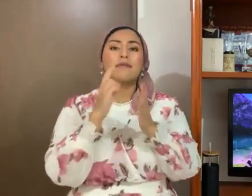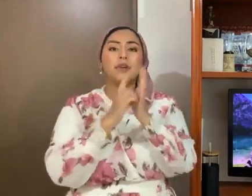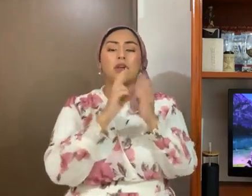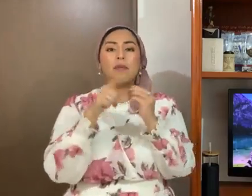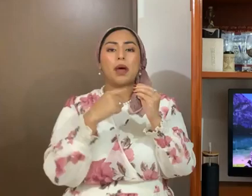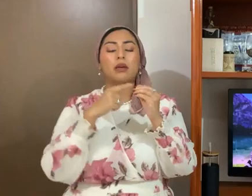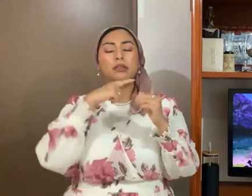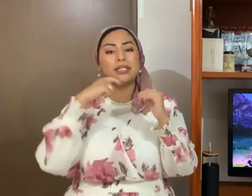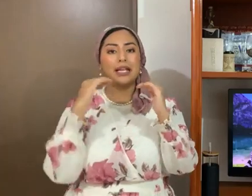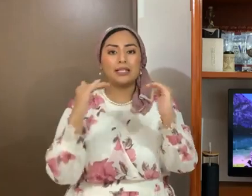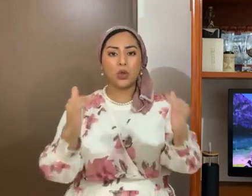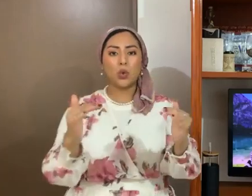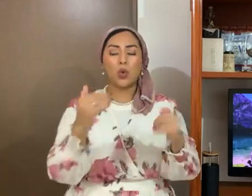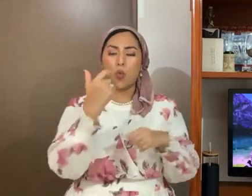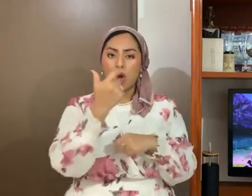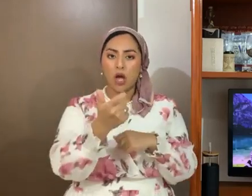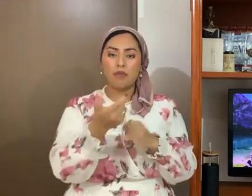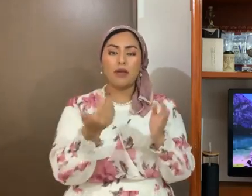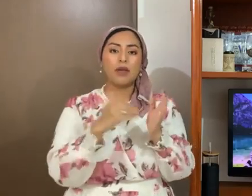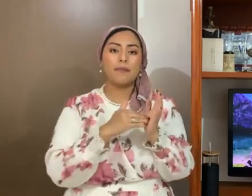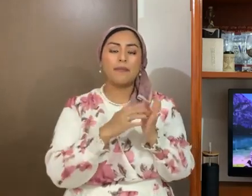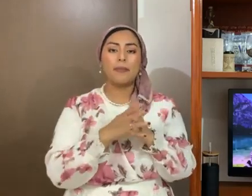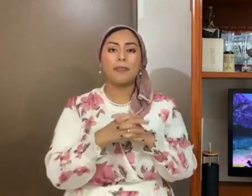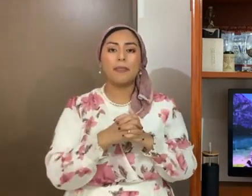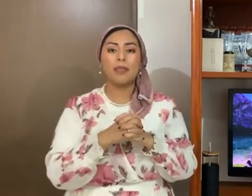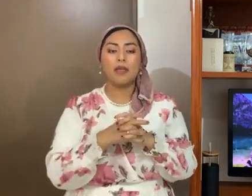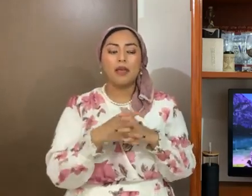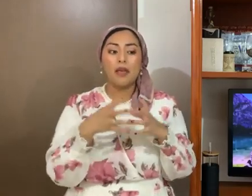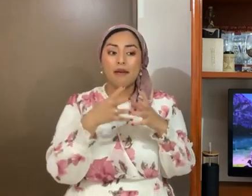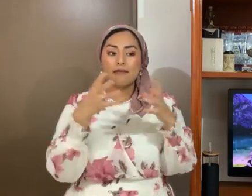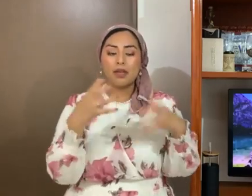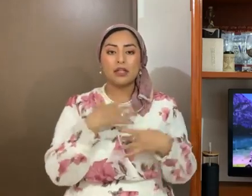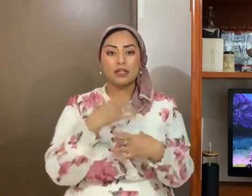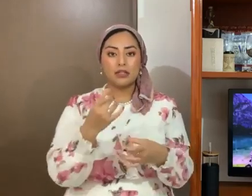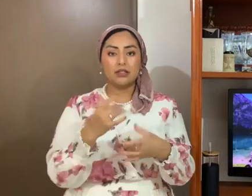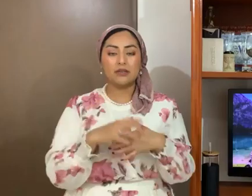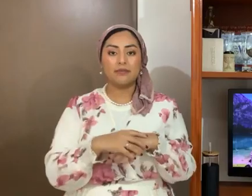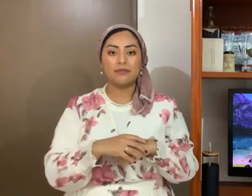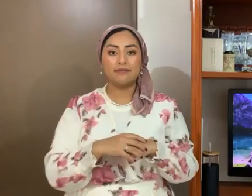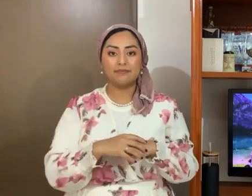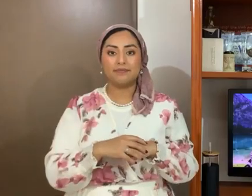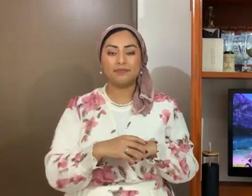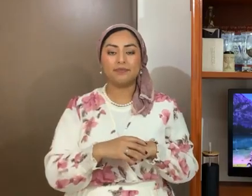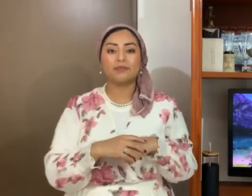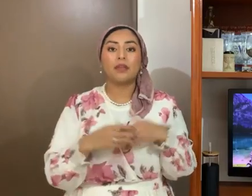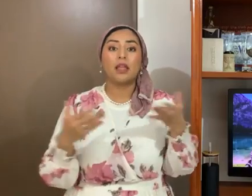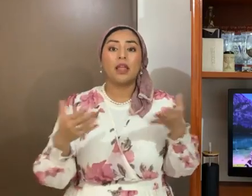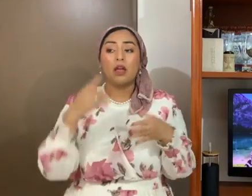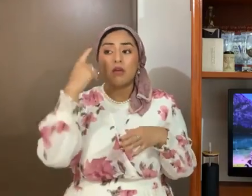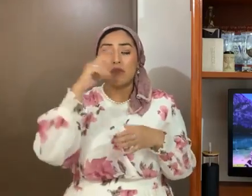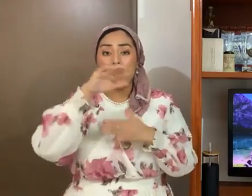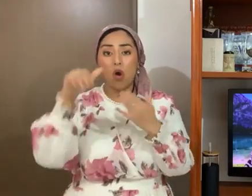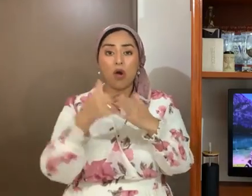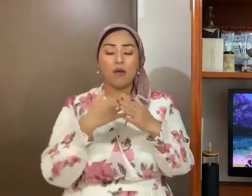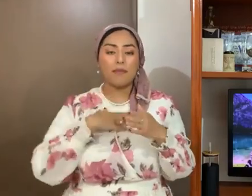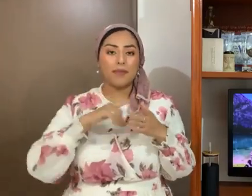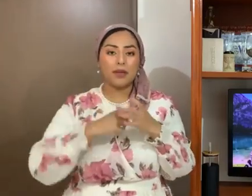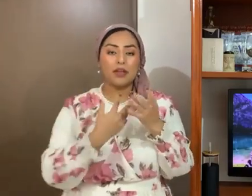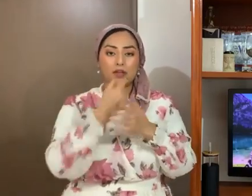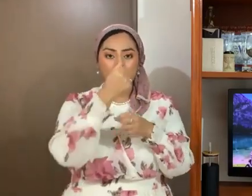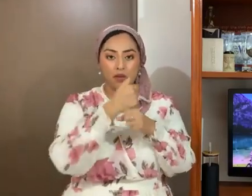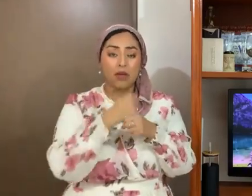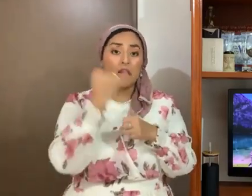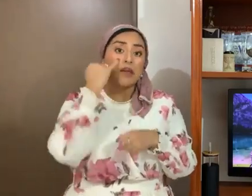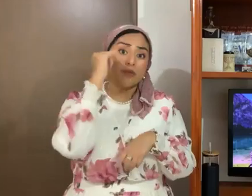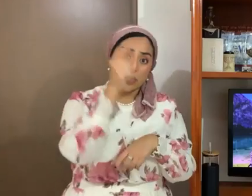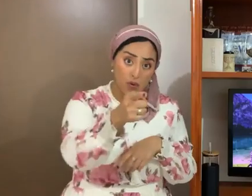amados Sahim. Repasen los temas del desierto, son muy interesantes. Esto es para todos, pero voy a empezar por los nuevecitos. Si